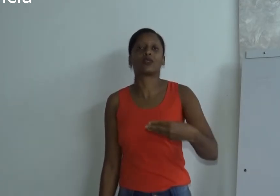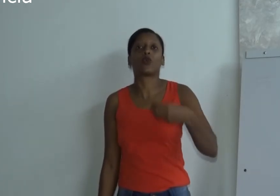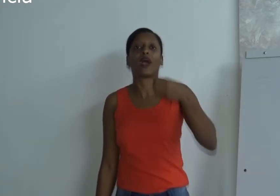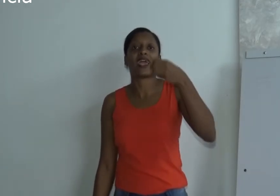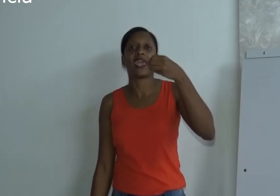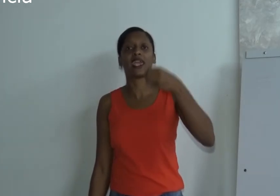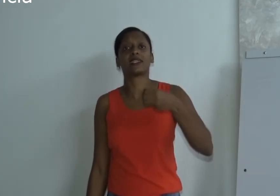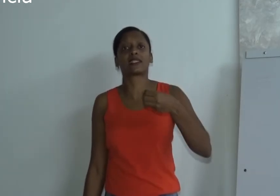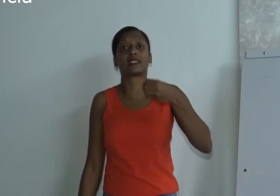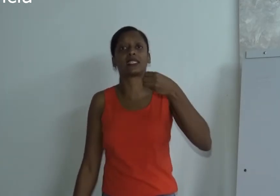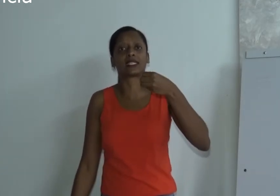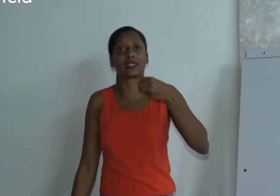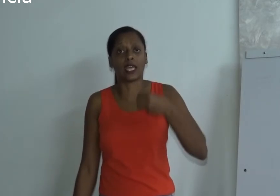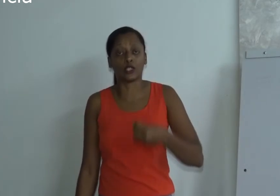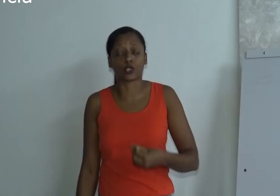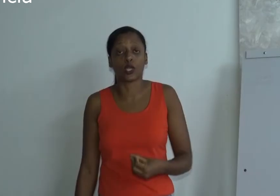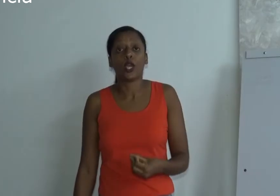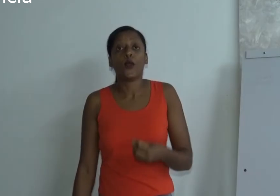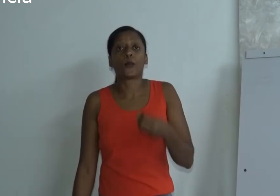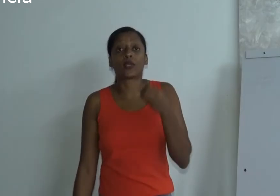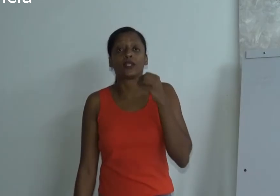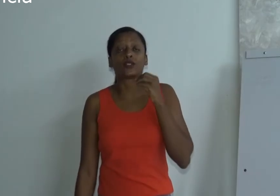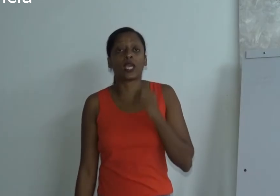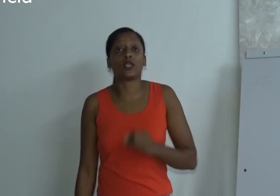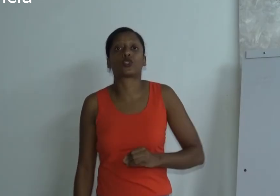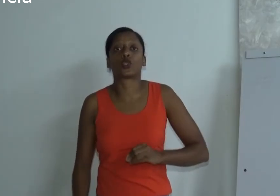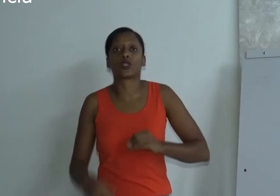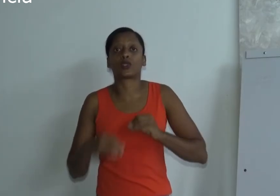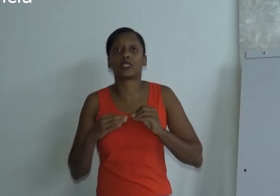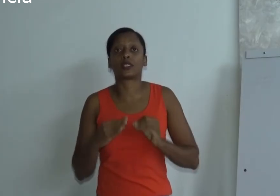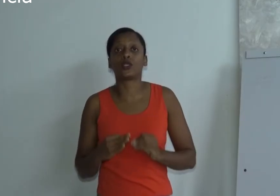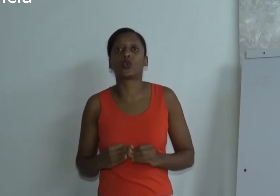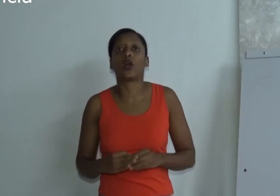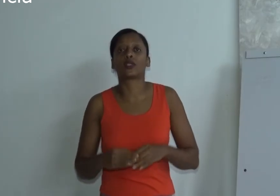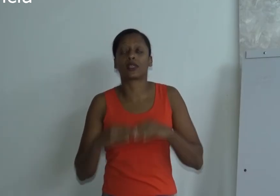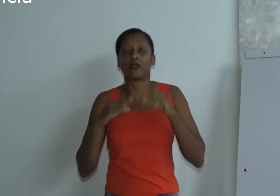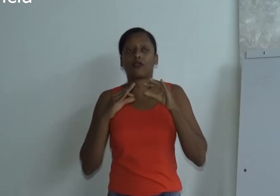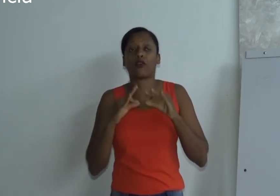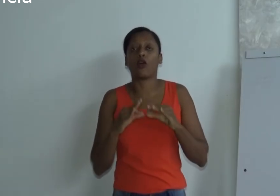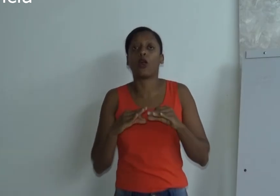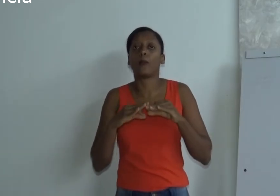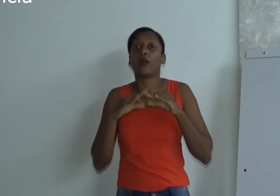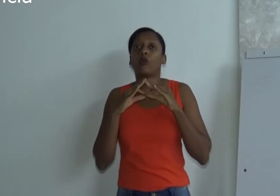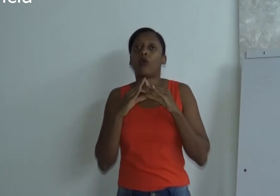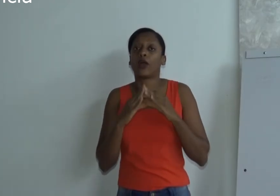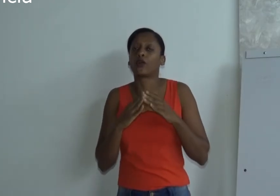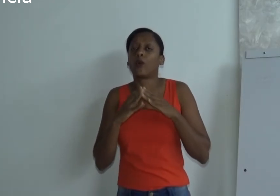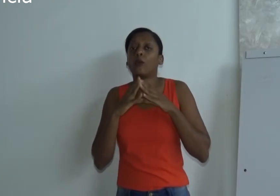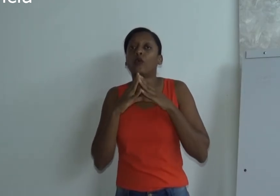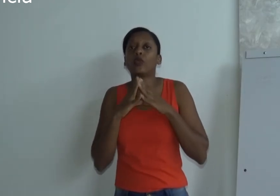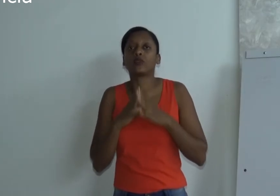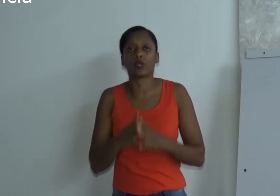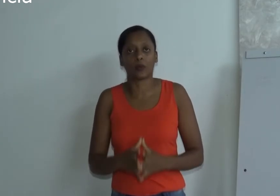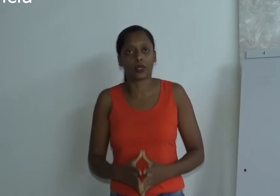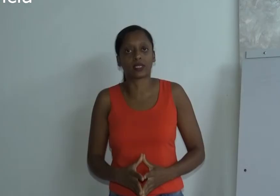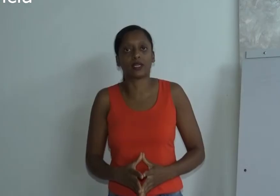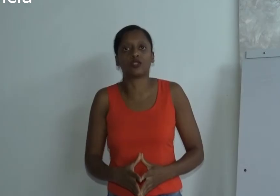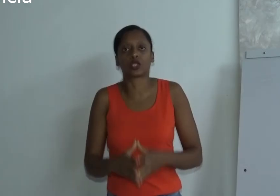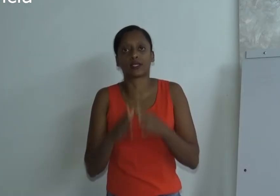tecido resistente. Porque, gente, o nosso tecido ósseo ele forma um órgão muito importante, que são